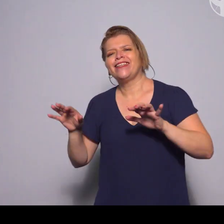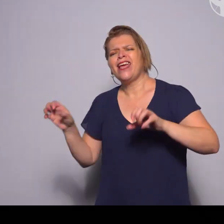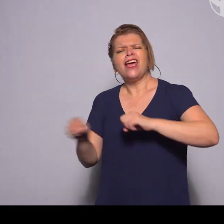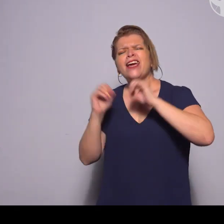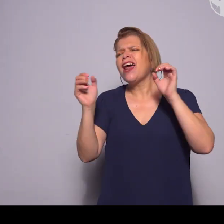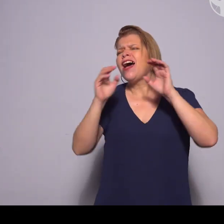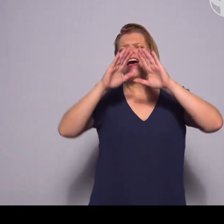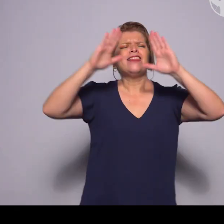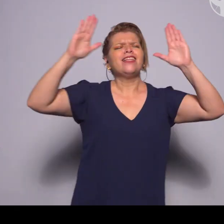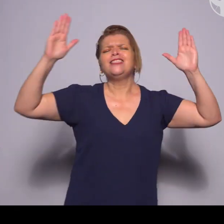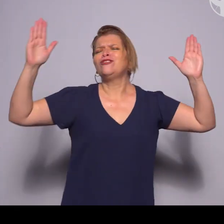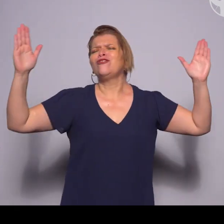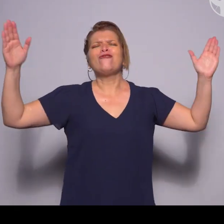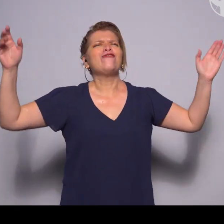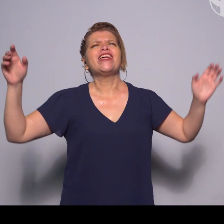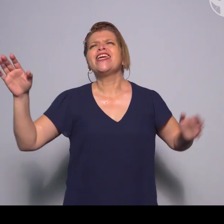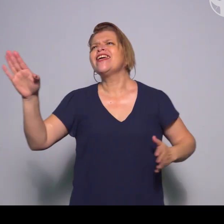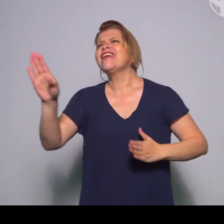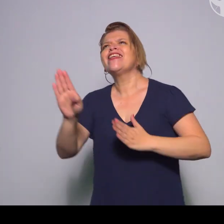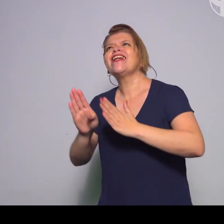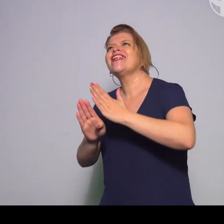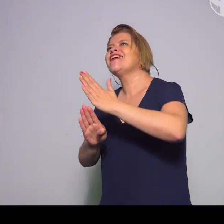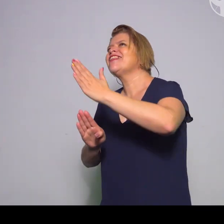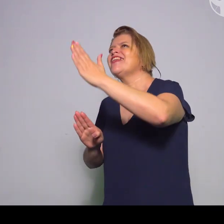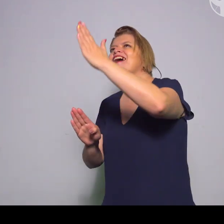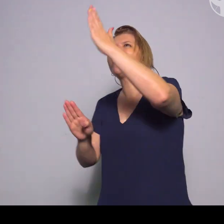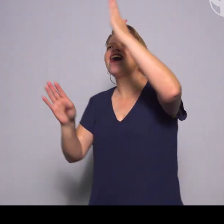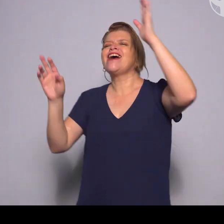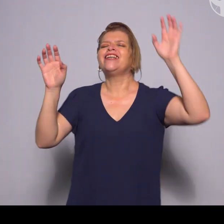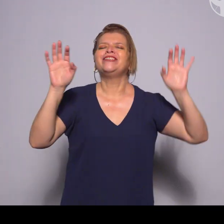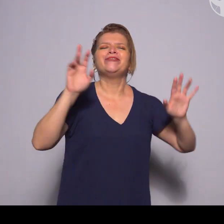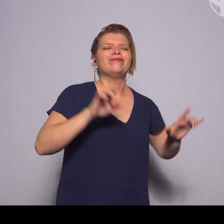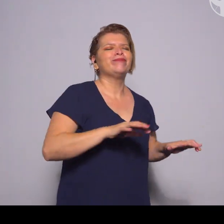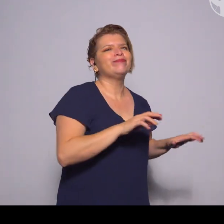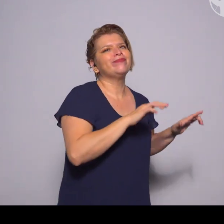fidelidad, grande es tu